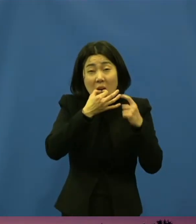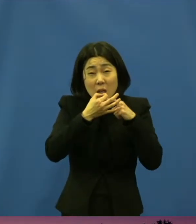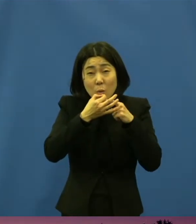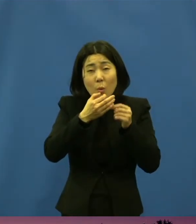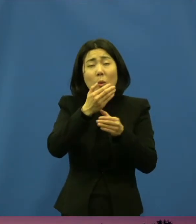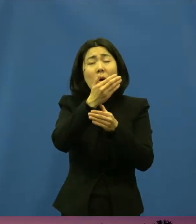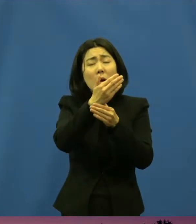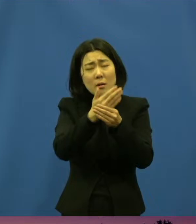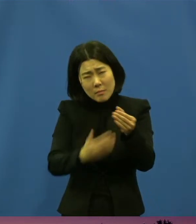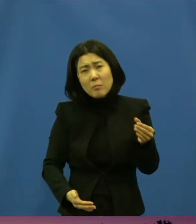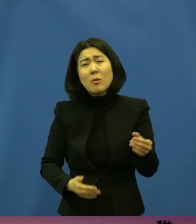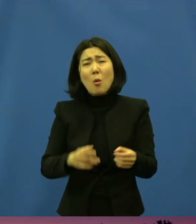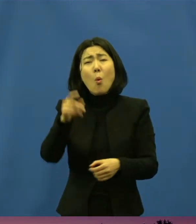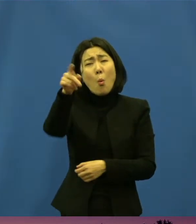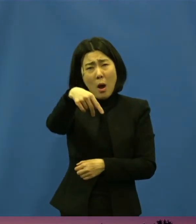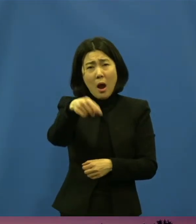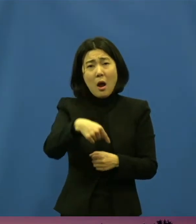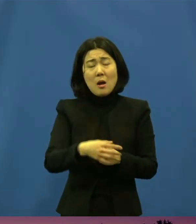패스,